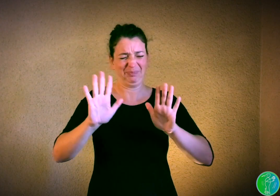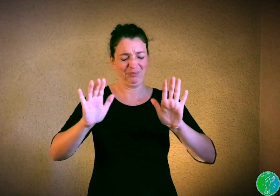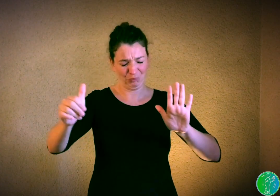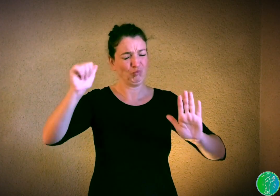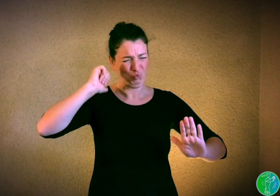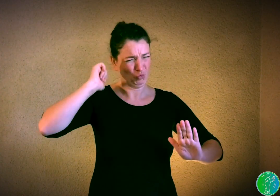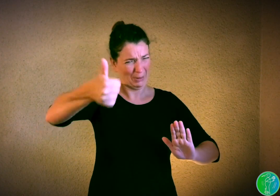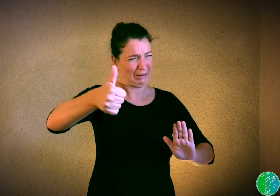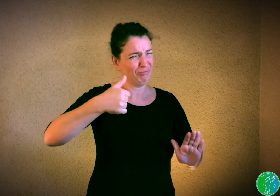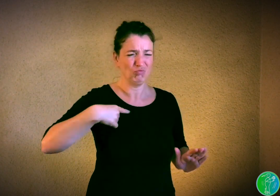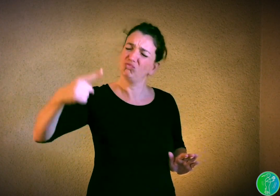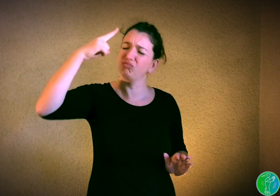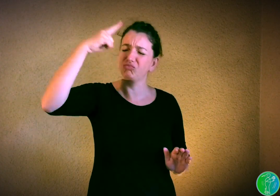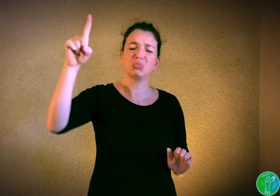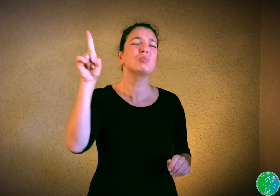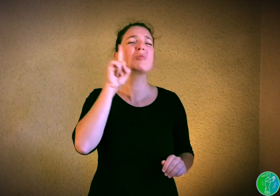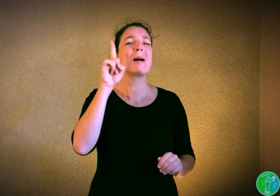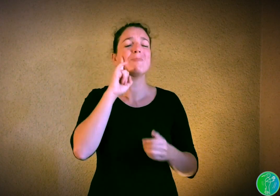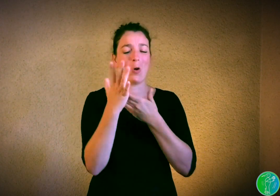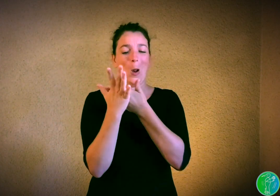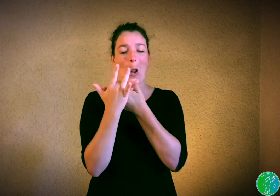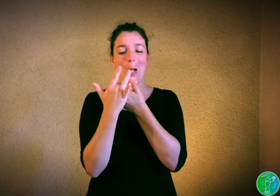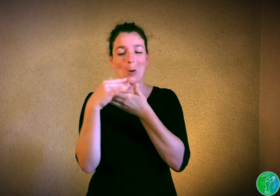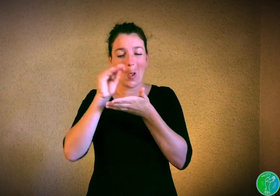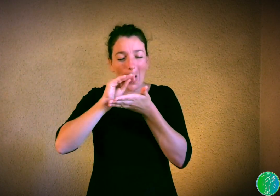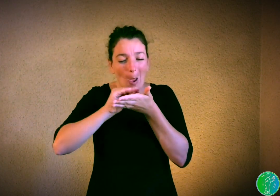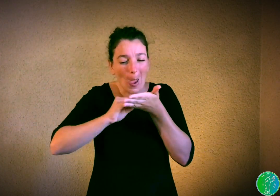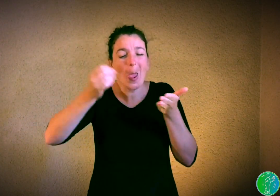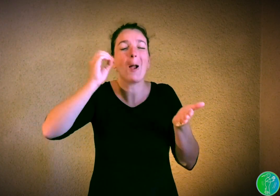« J'écrirai à maman, » pensa-t-il, « demain, sans faute. »